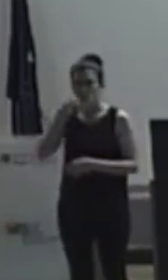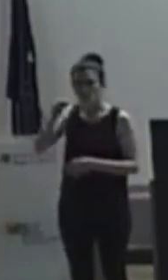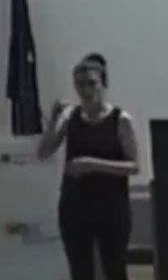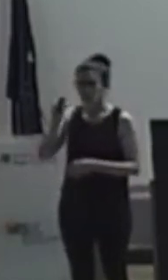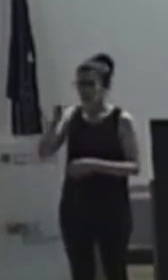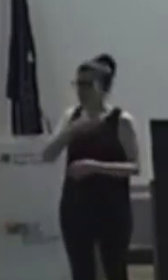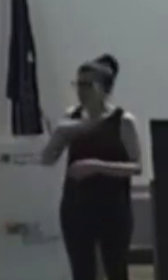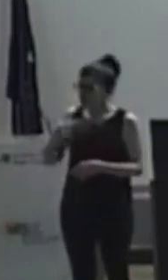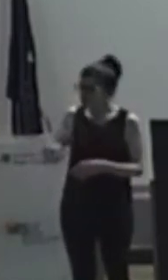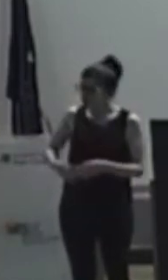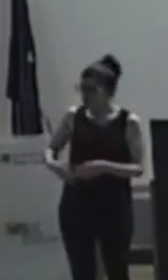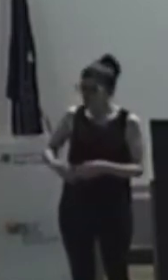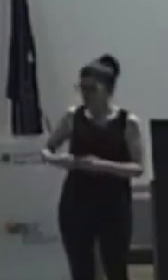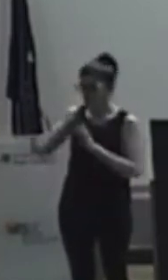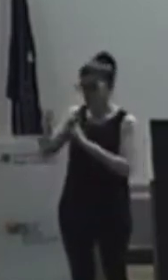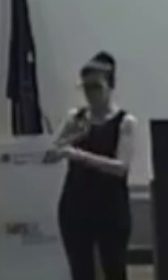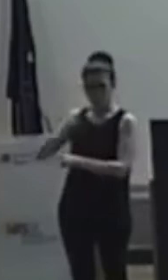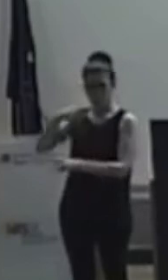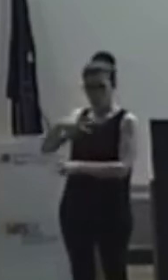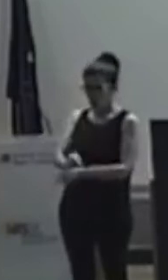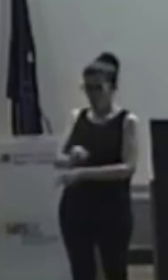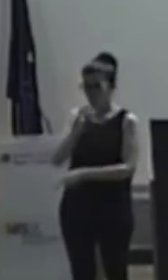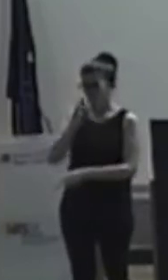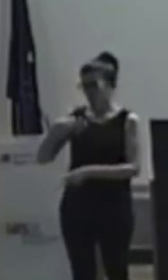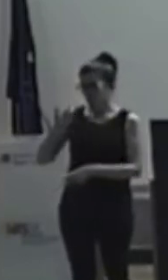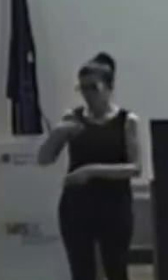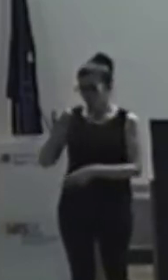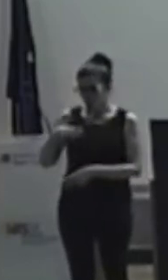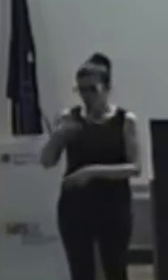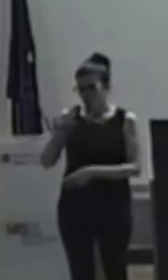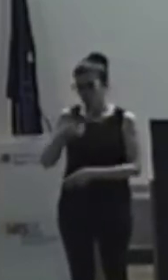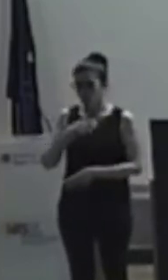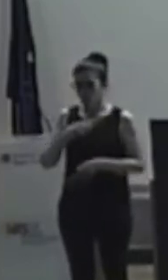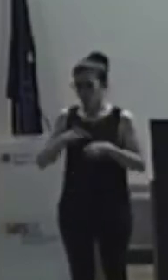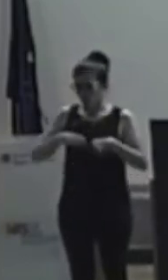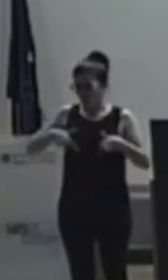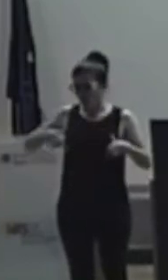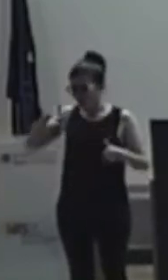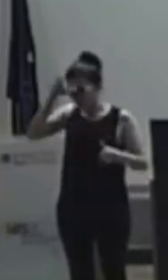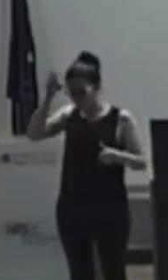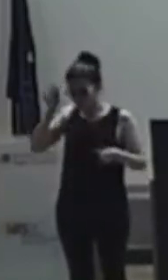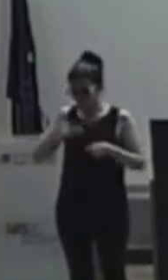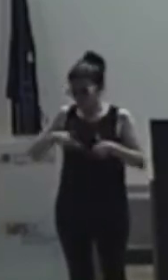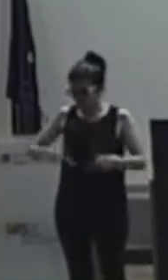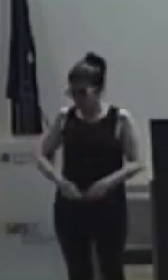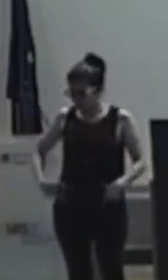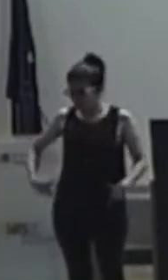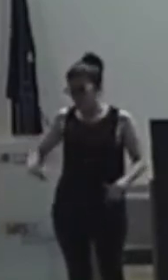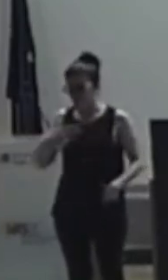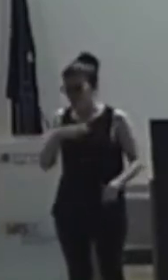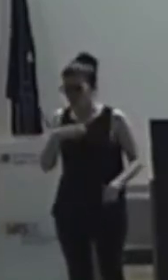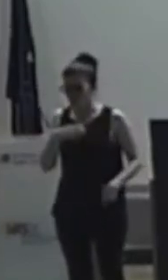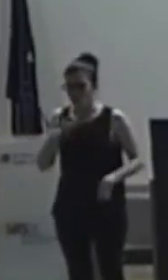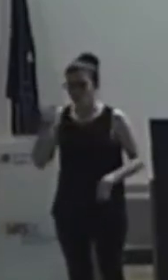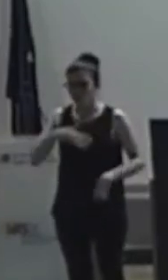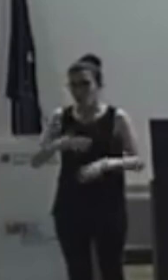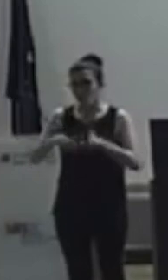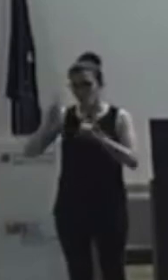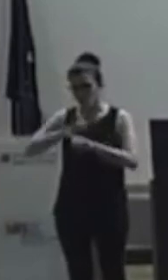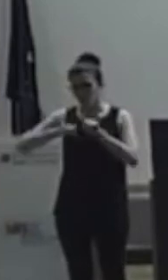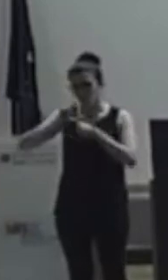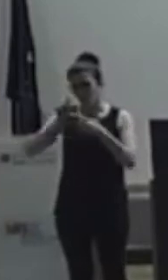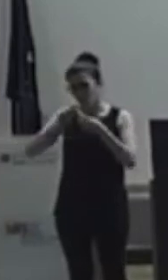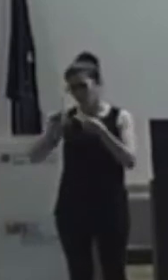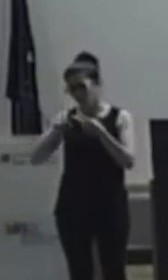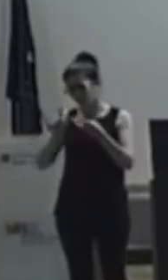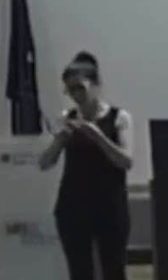bomba? La primera respuesta no, que es un incordio, no me la puedo poner en el bikini, o empieza a plantearse todas las complicaciones que tiene el